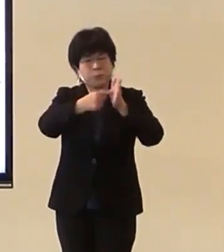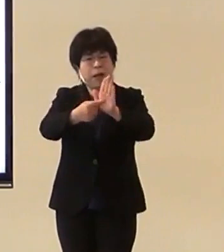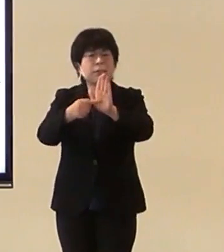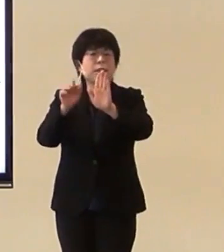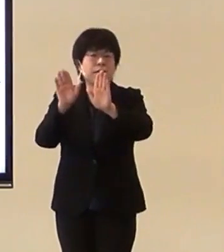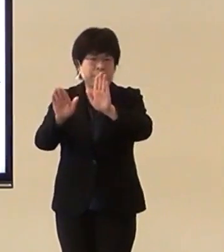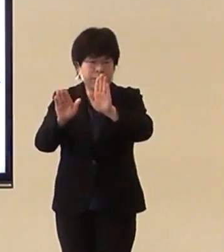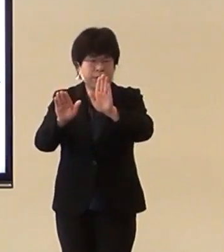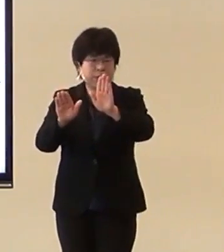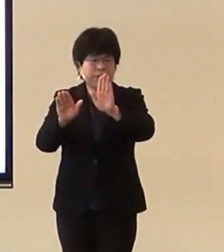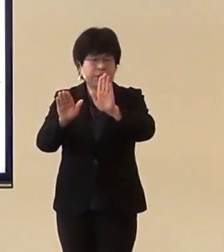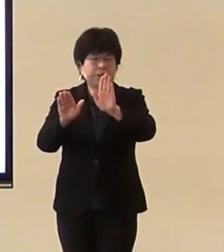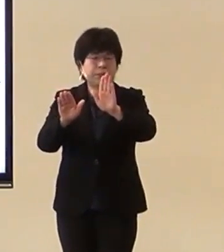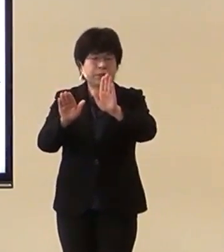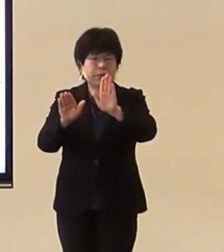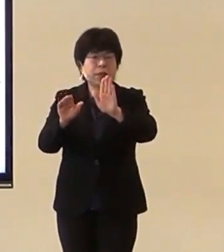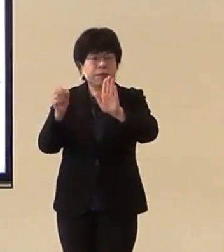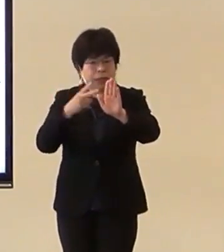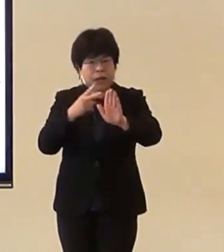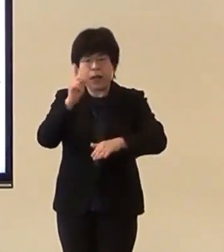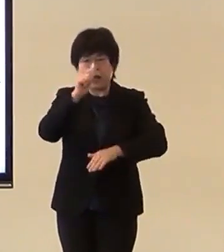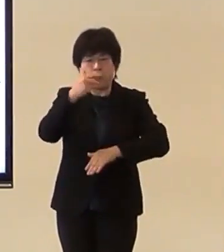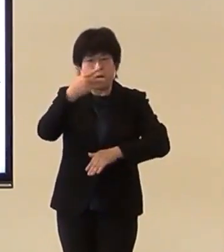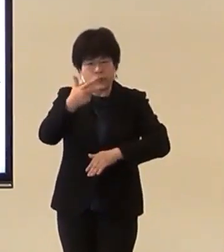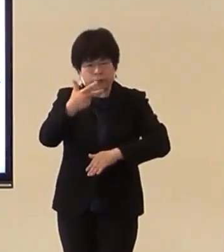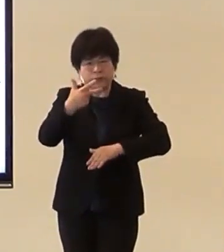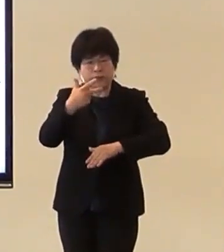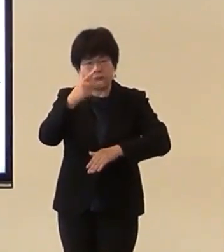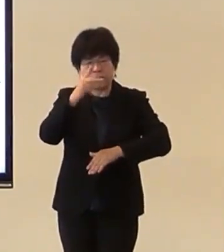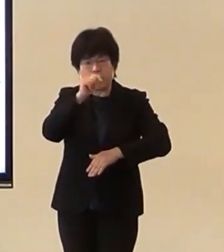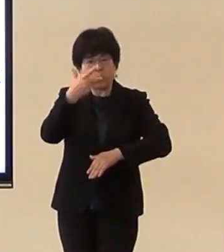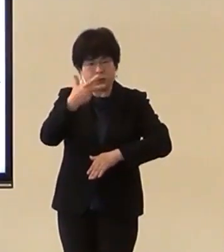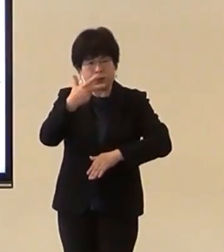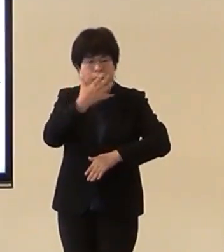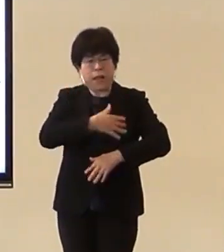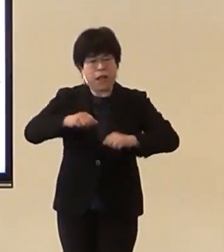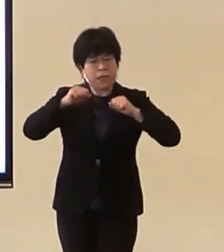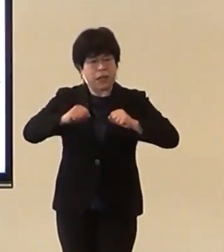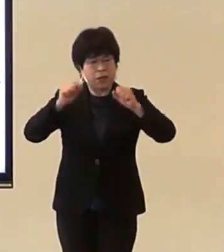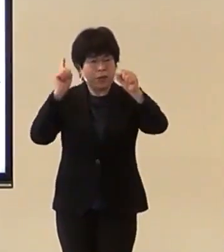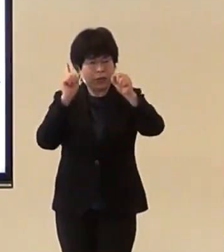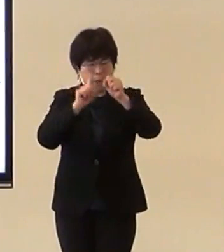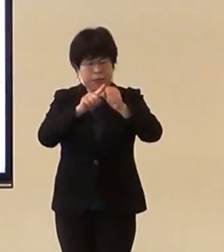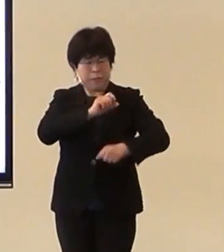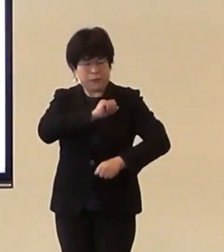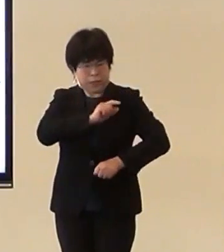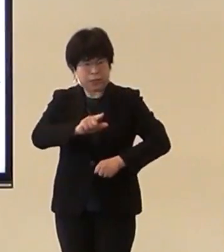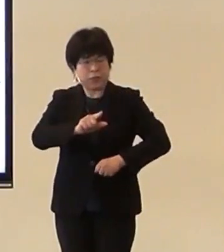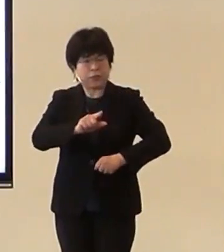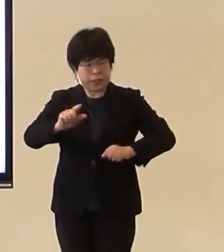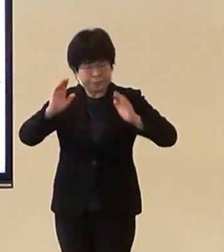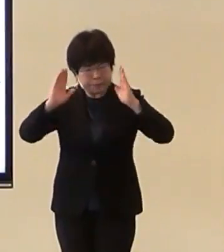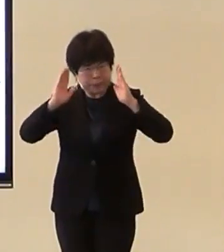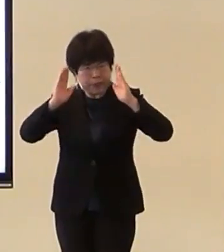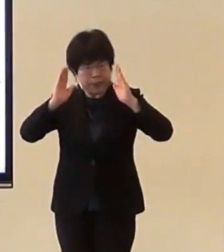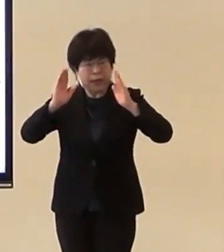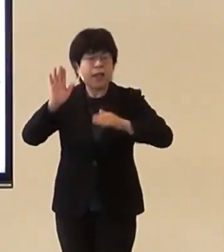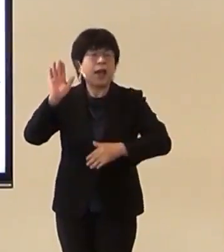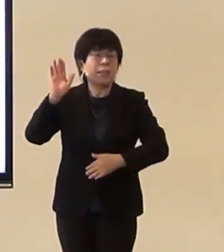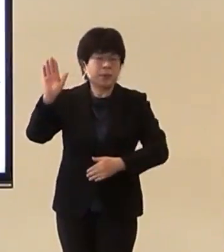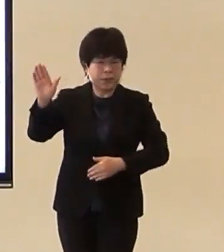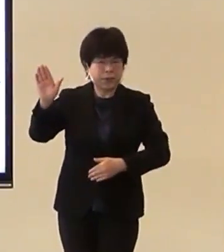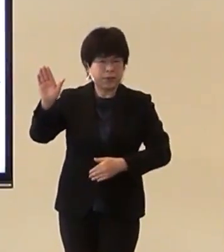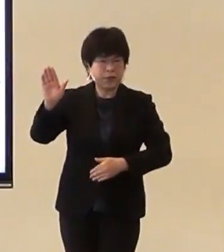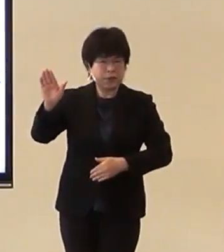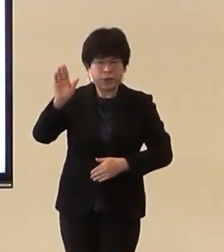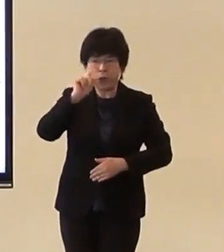大変、積極的にですね取り組んだ市でございます。その中で私どもはですね、提携結ばせ